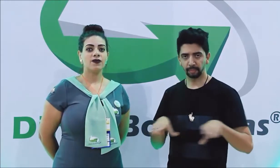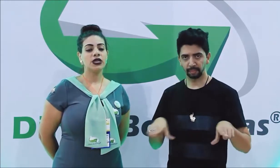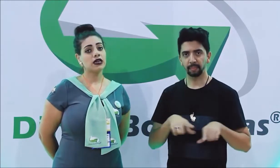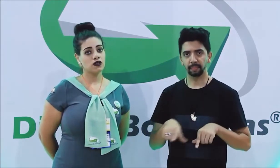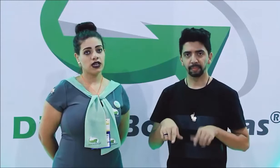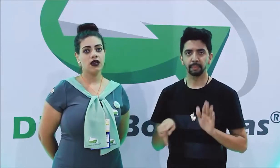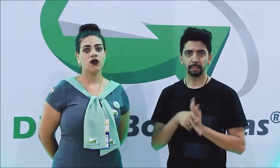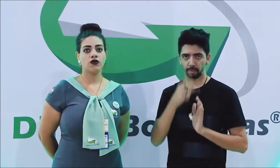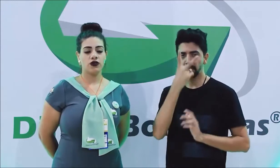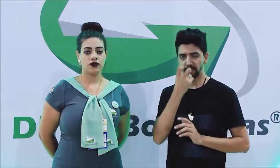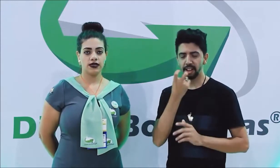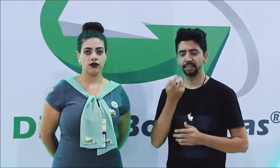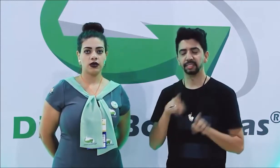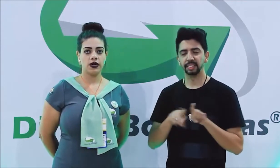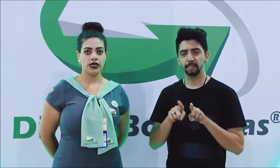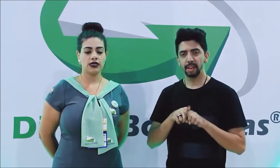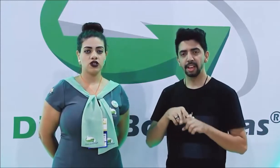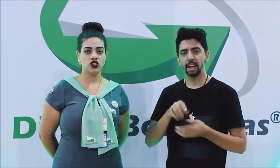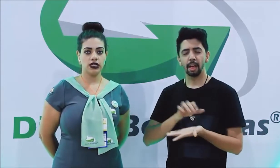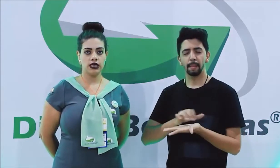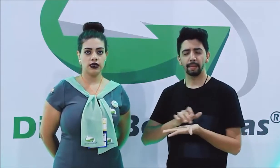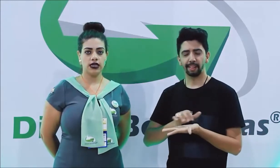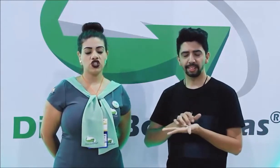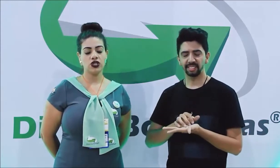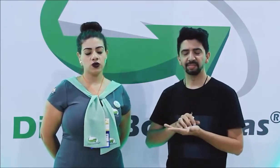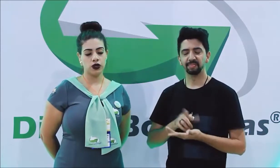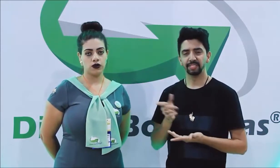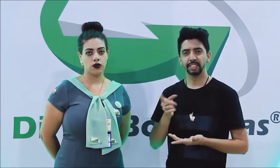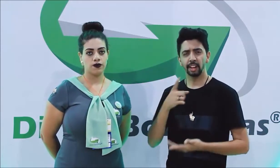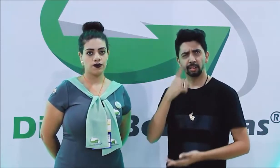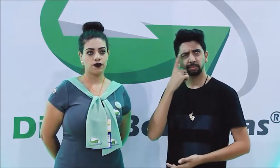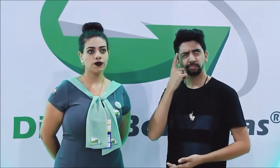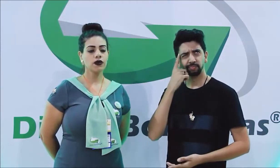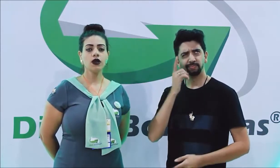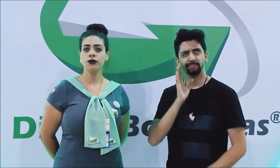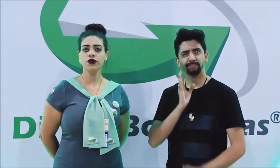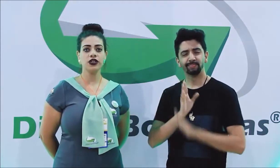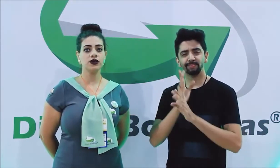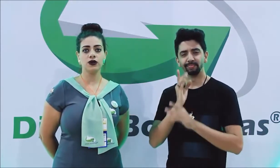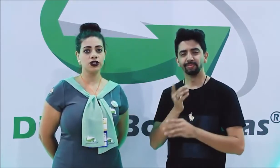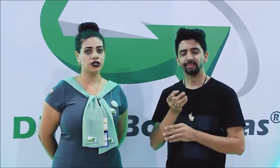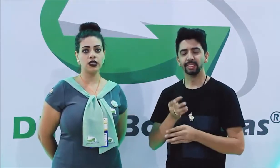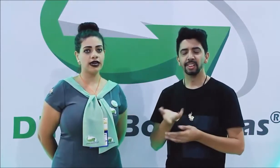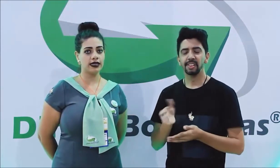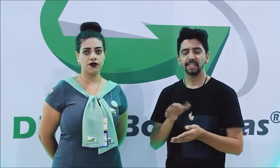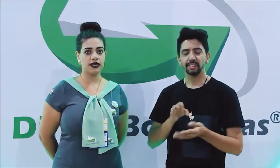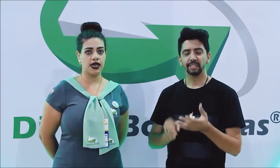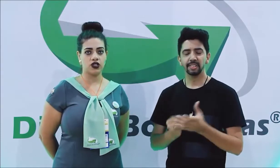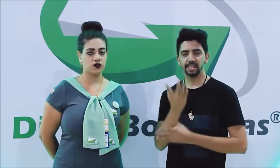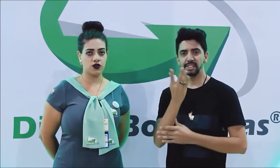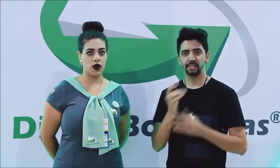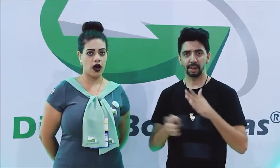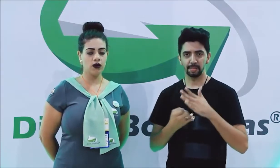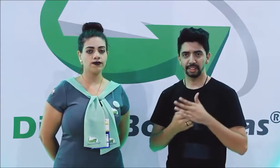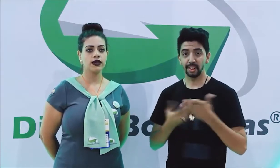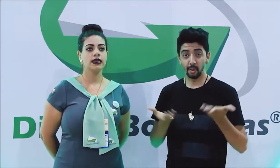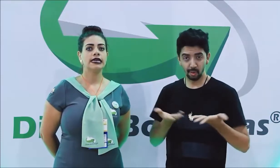Por isso, né, houve a fundação da empresa neste intuito. Meu filho hoje não é deficiente visual,